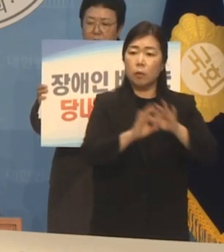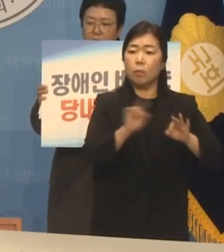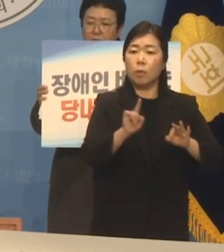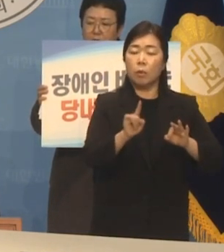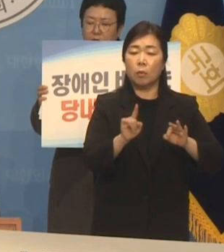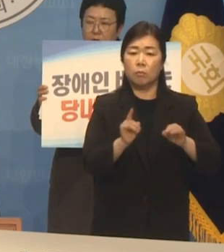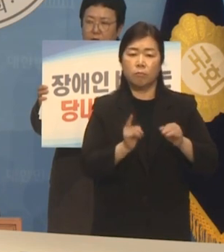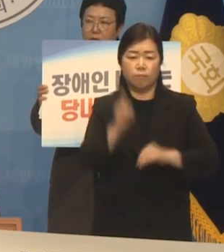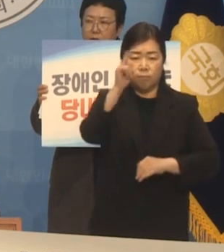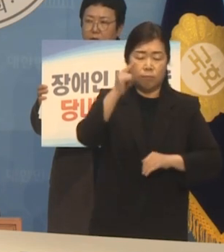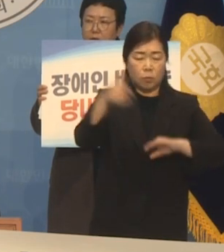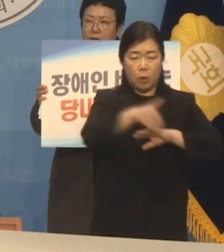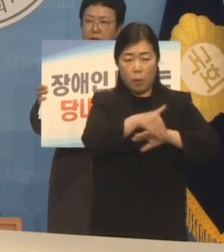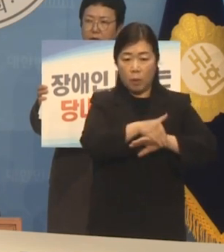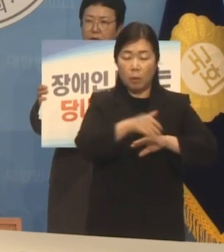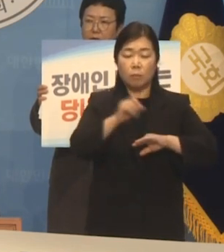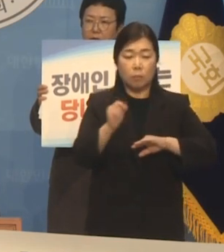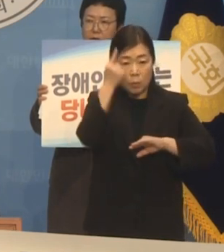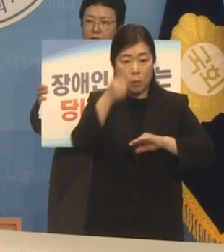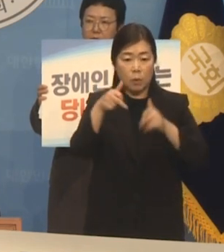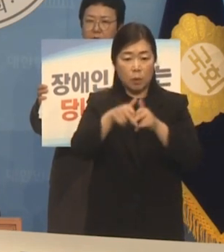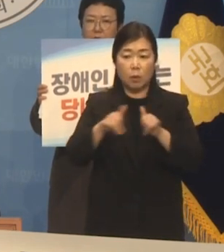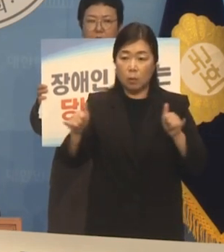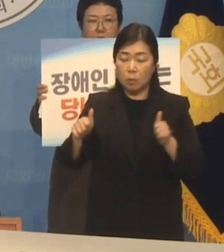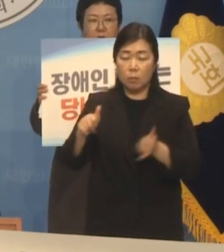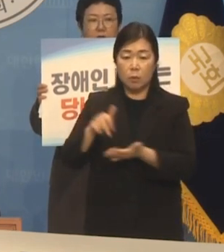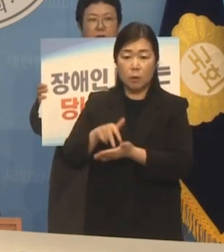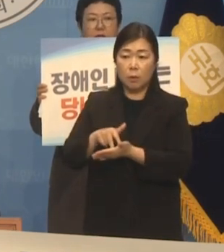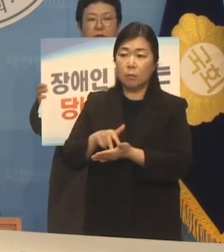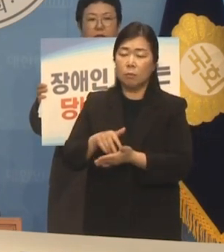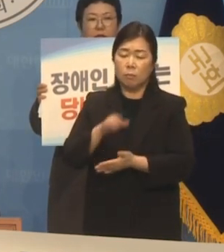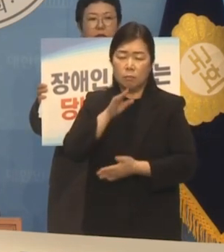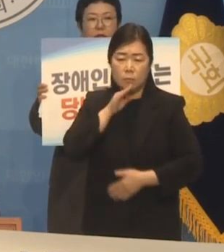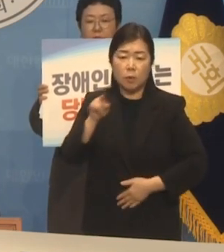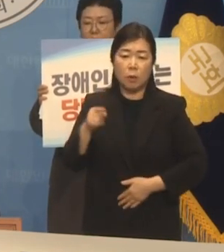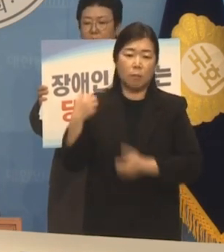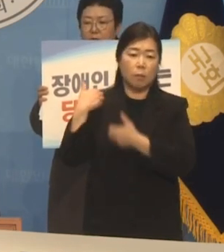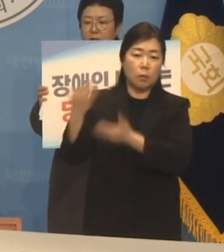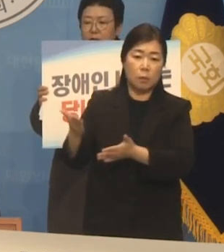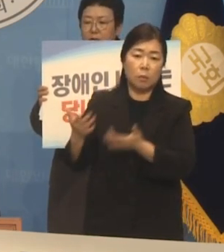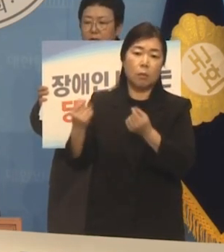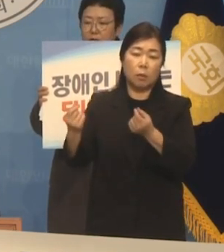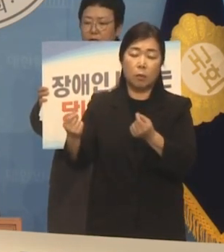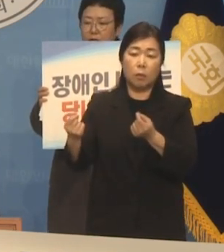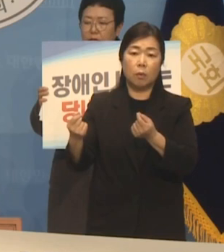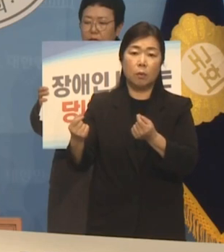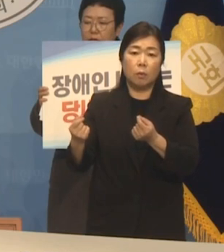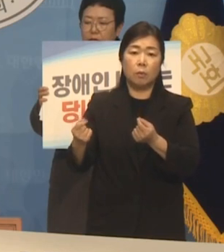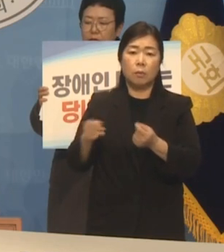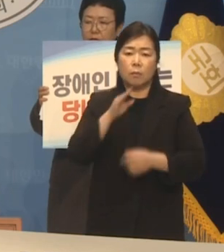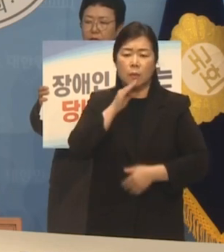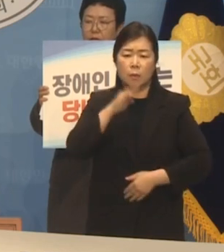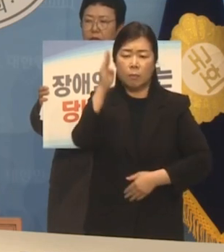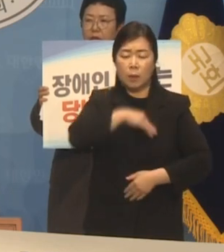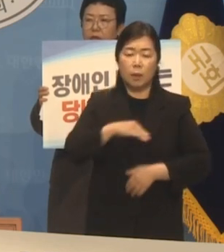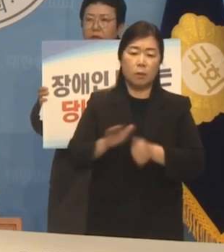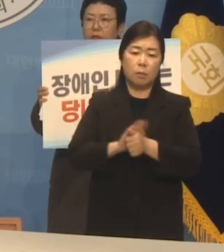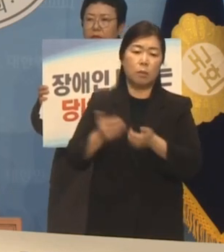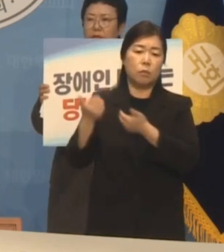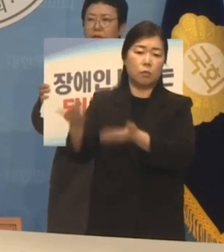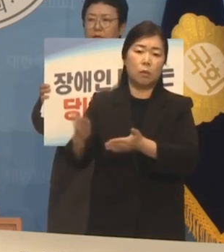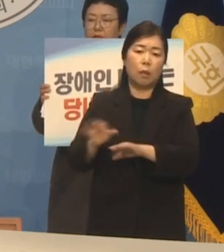고도와 전략으로 인해 장애인들은 사실상 방치되거나 질낮은 서비스로